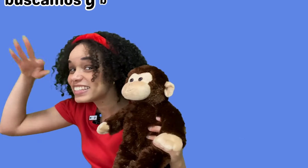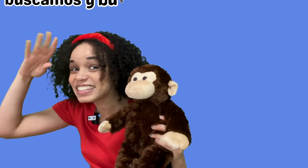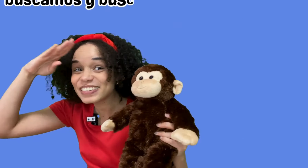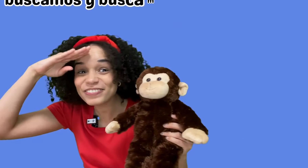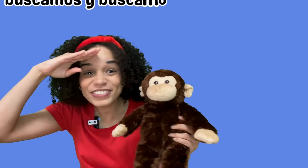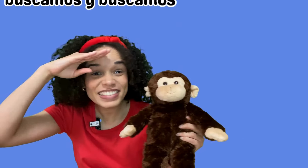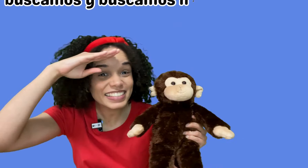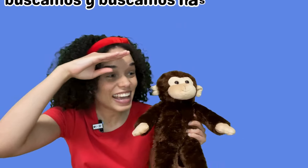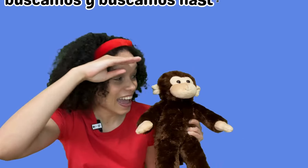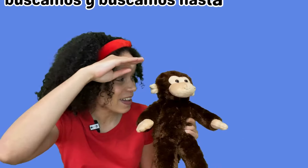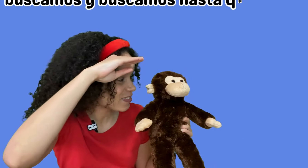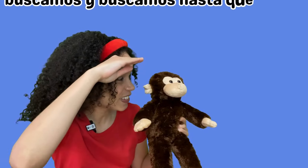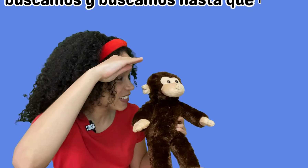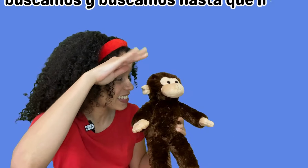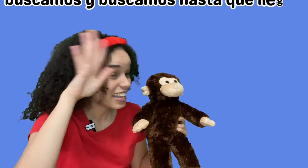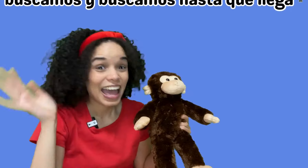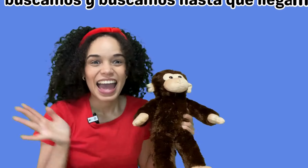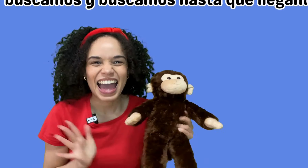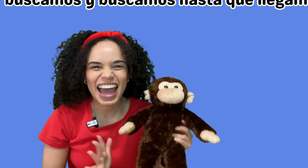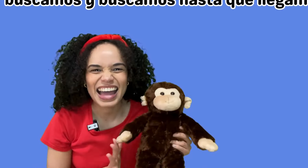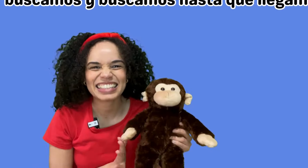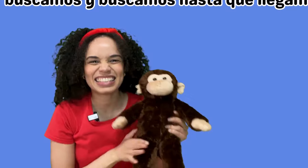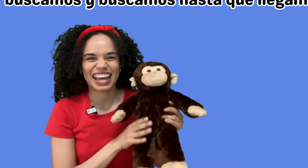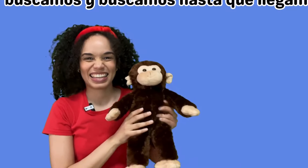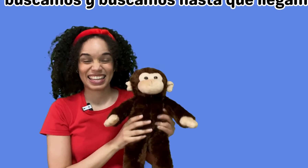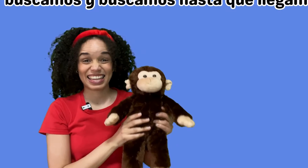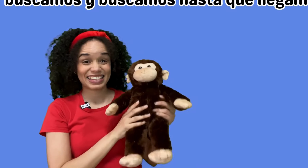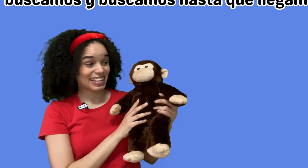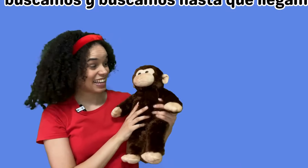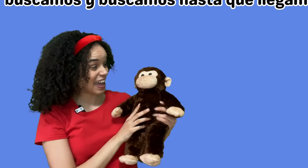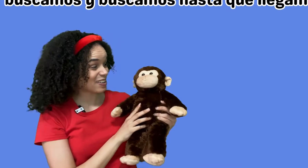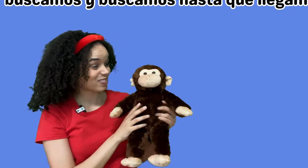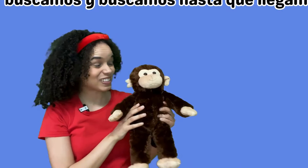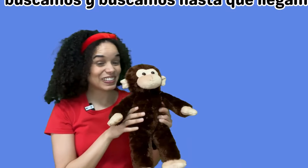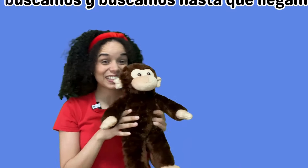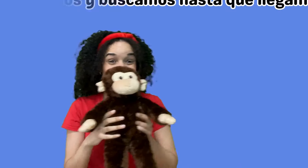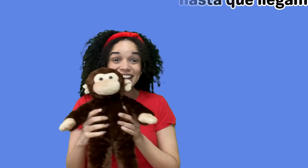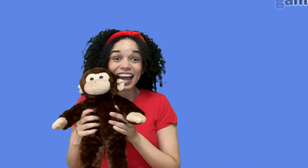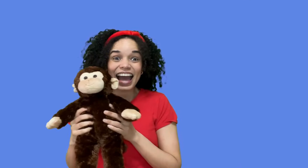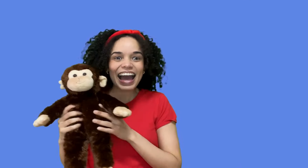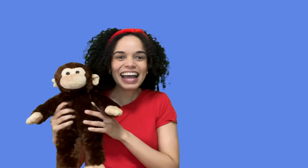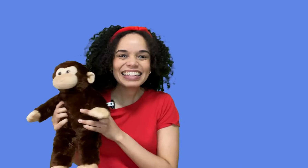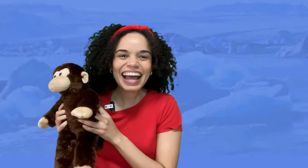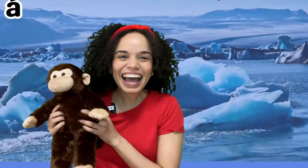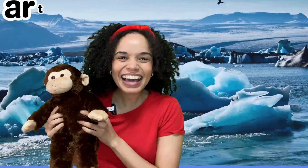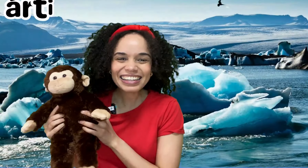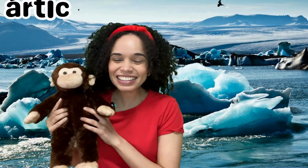y buscamos hasta que llegamos a la